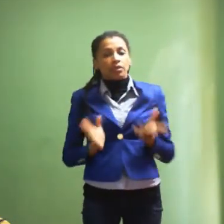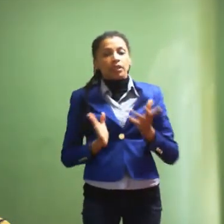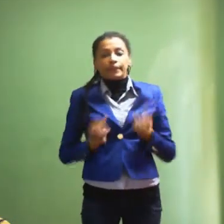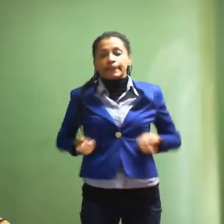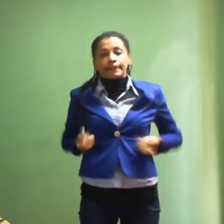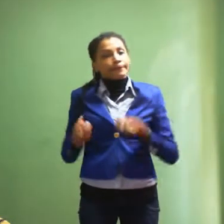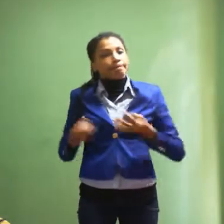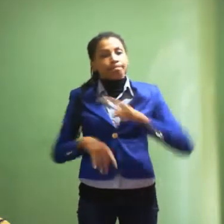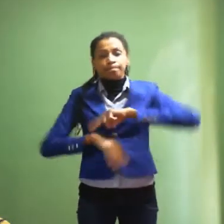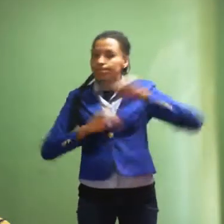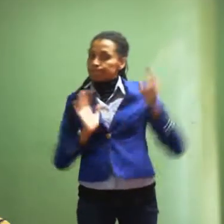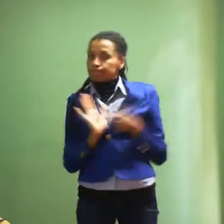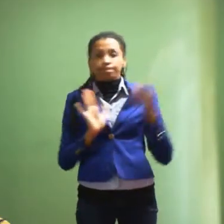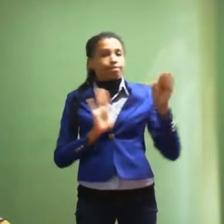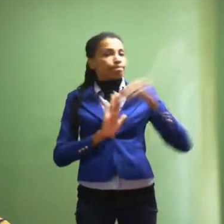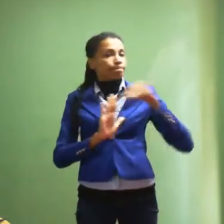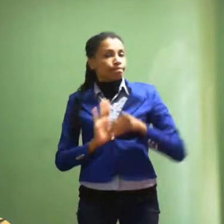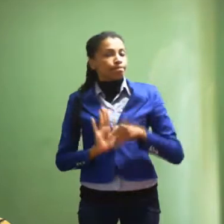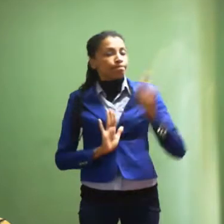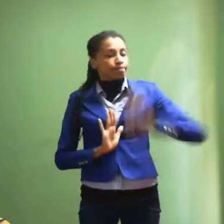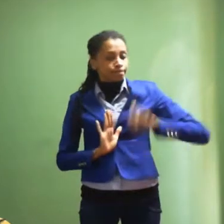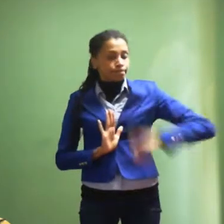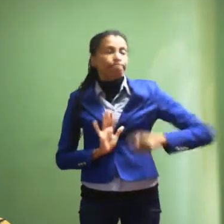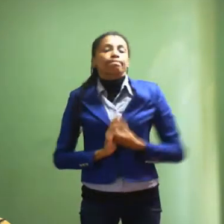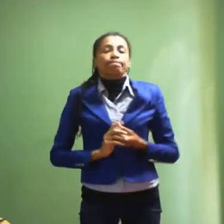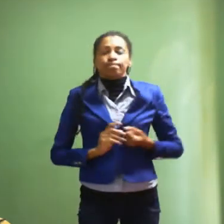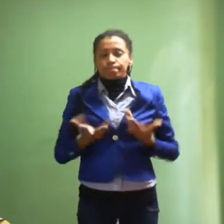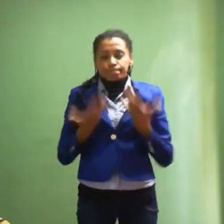distinto en secundario y van a tener que tener muchos elementos. Tiene que estar pendiente